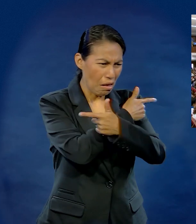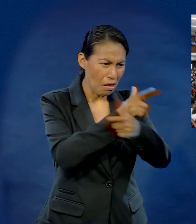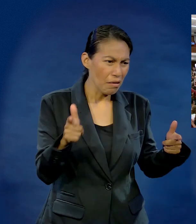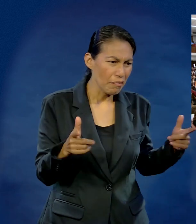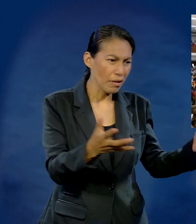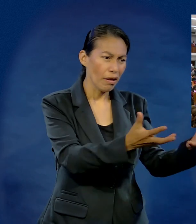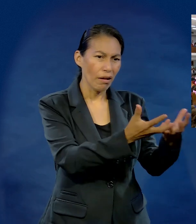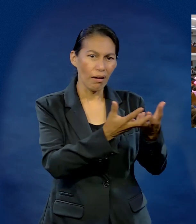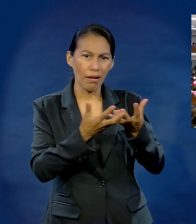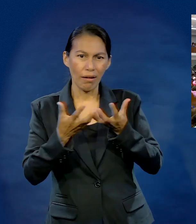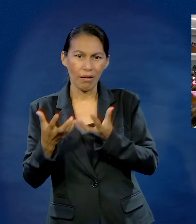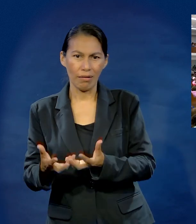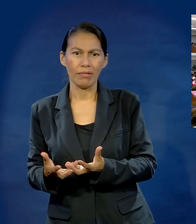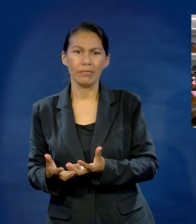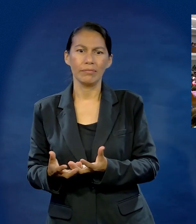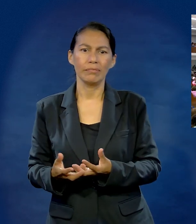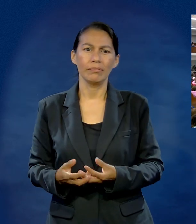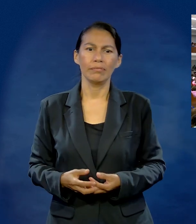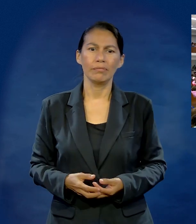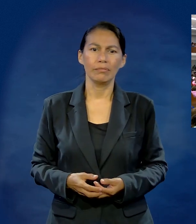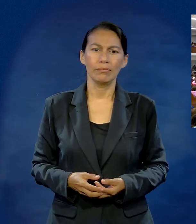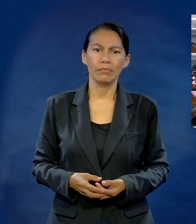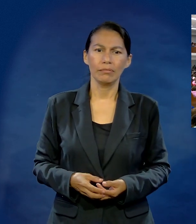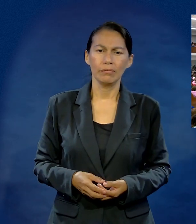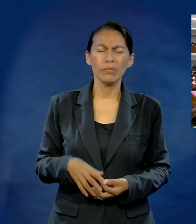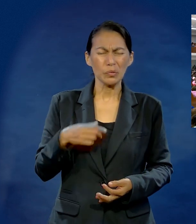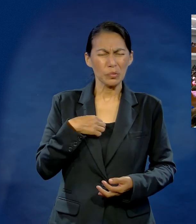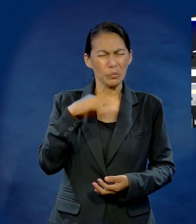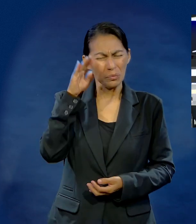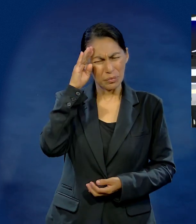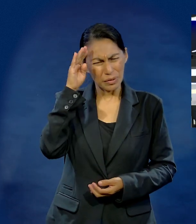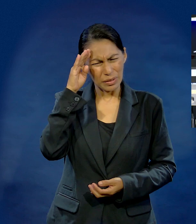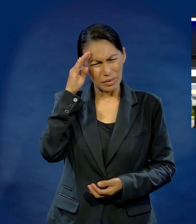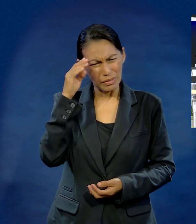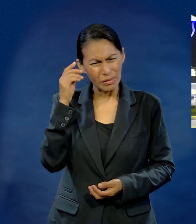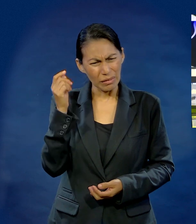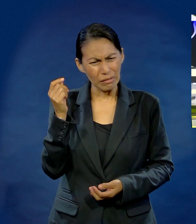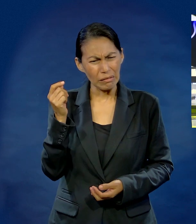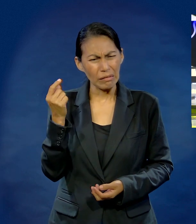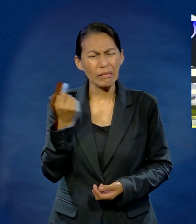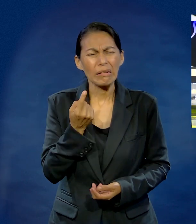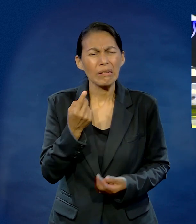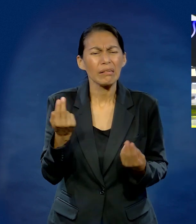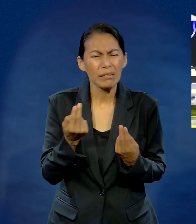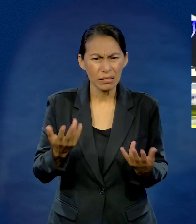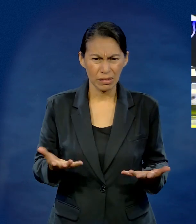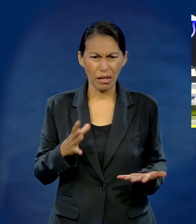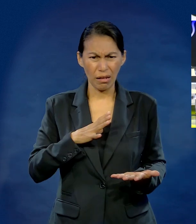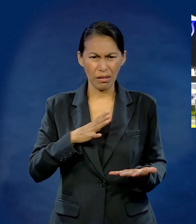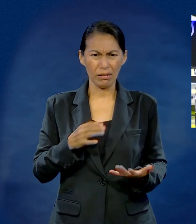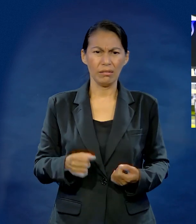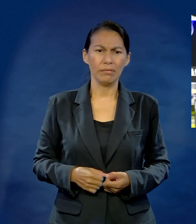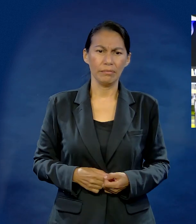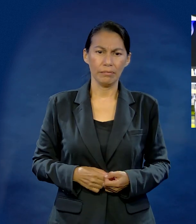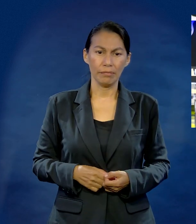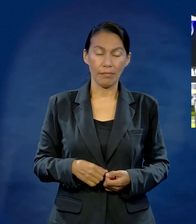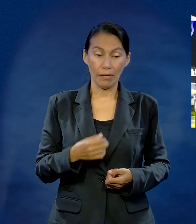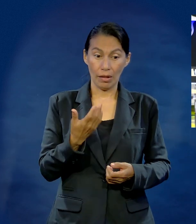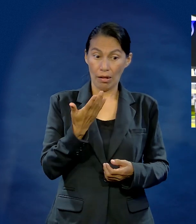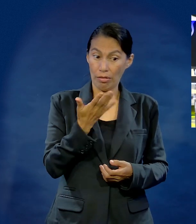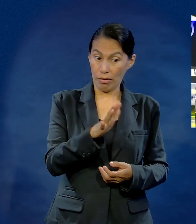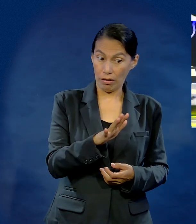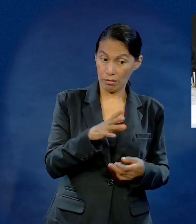Y David dice, señores, tomen sus armas. ¿Y qué vamos a hacer? Voy a presentarme con él. Y